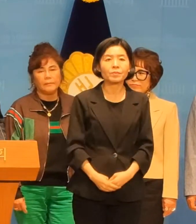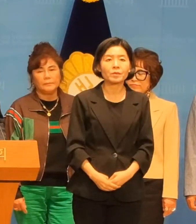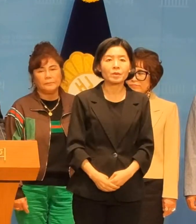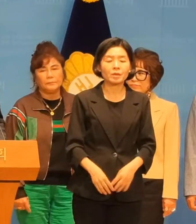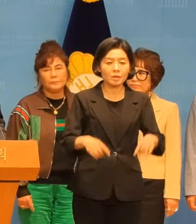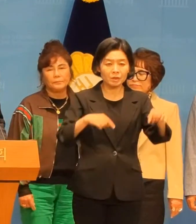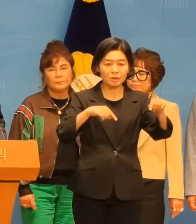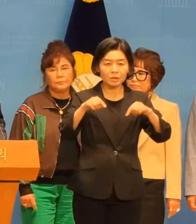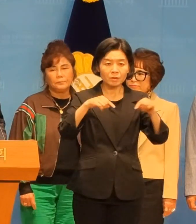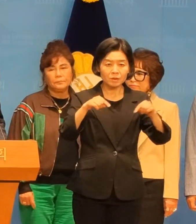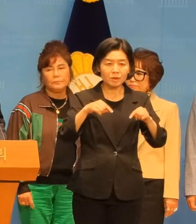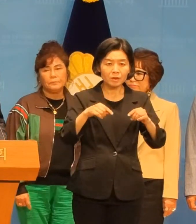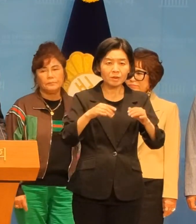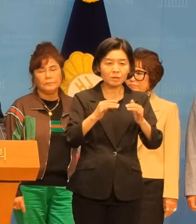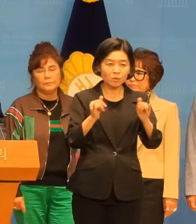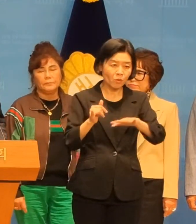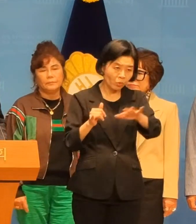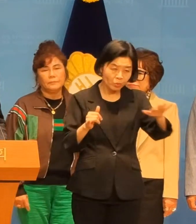정치권은